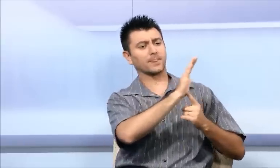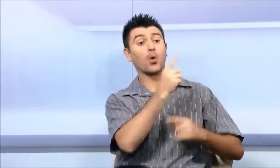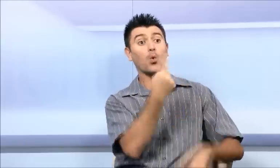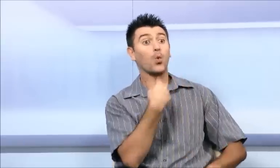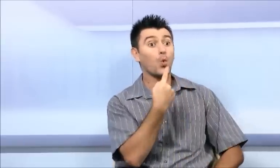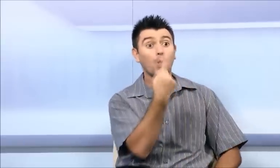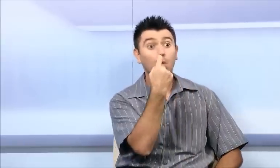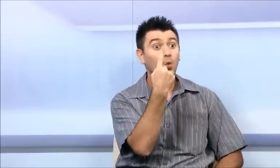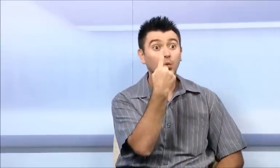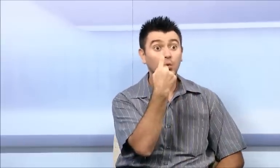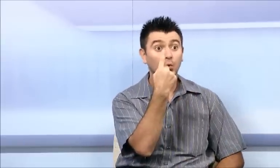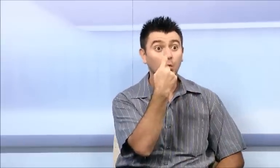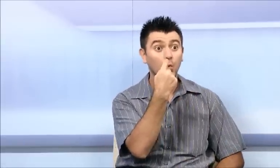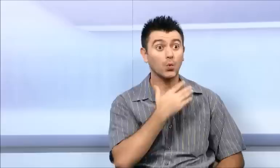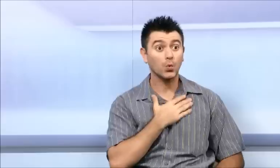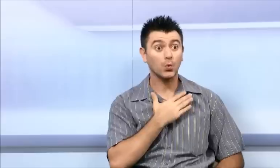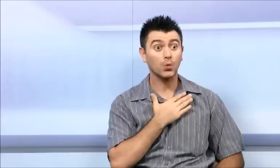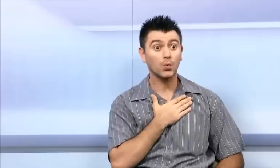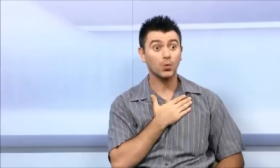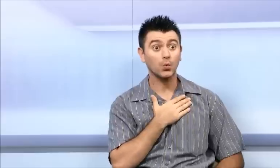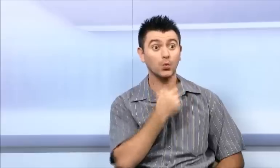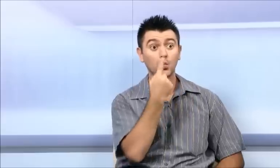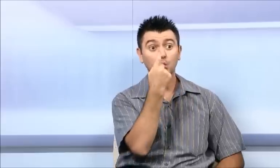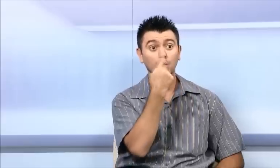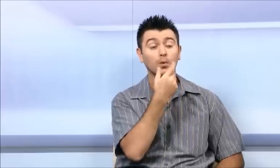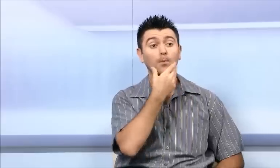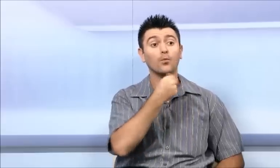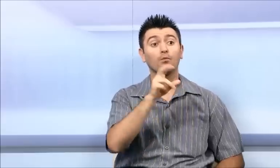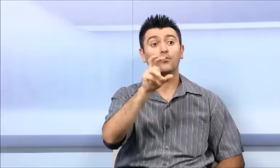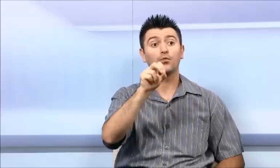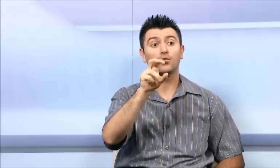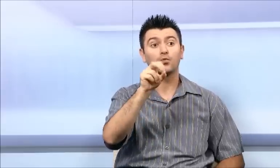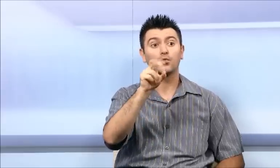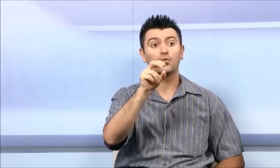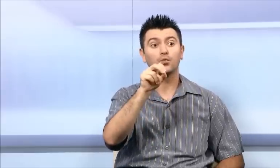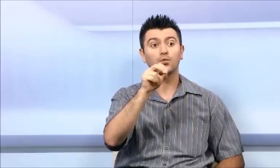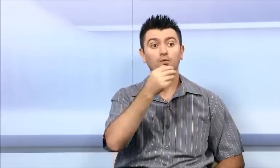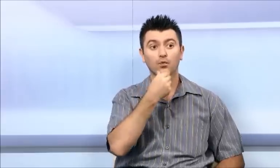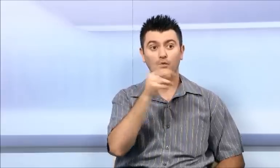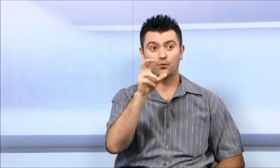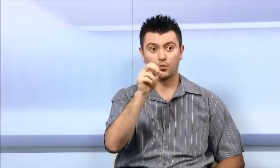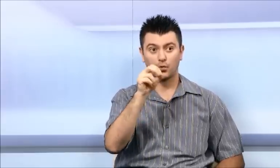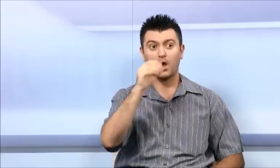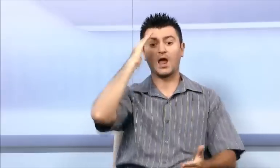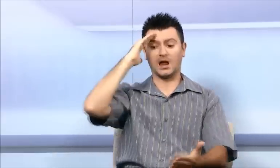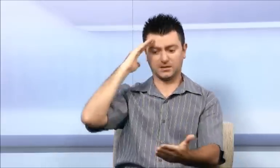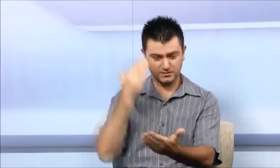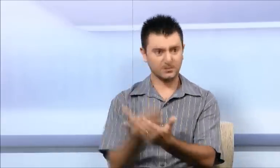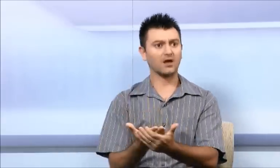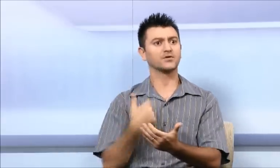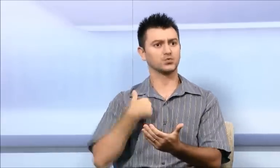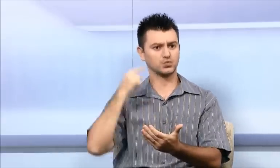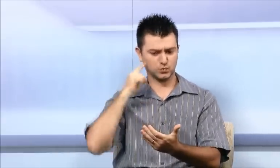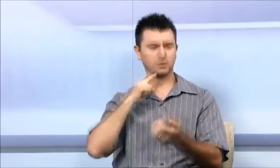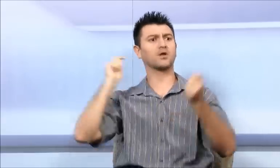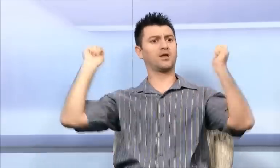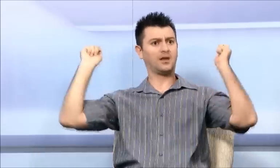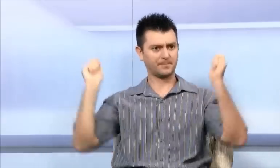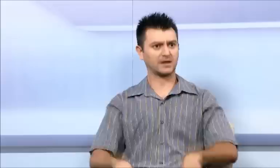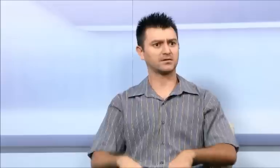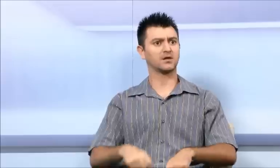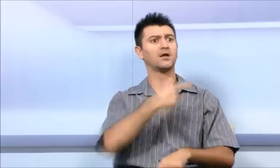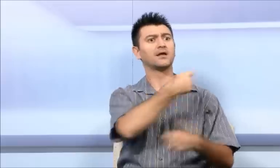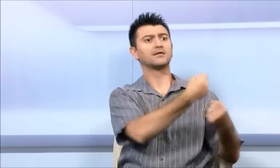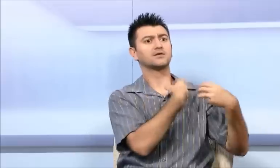interagir com a sociedade normalmente. Eu era o único que tinha essa deficiência, né? O meu avô, ele tinha